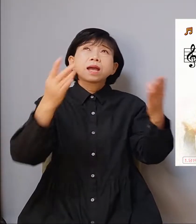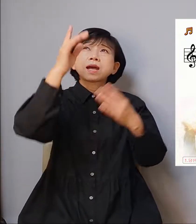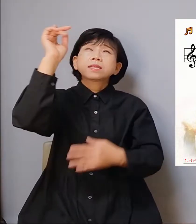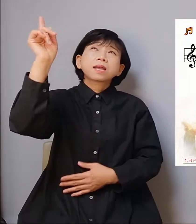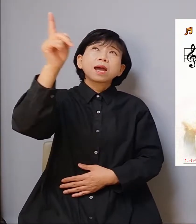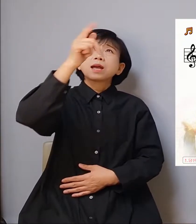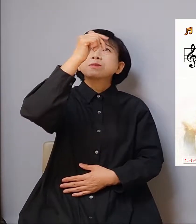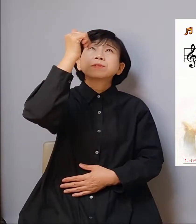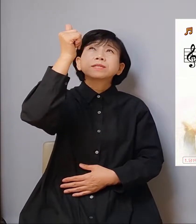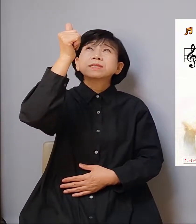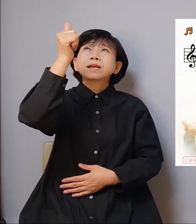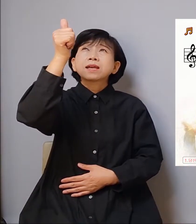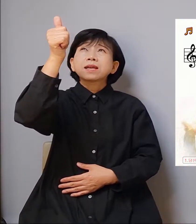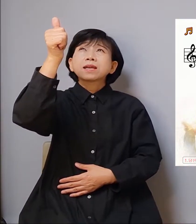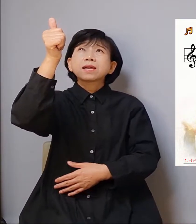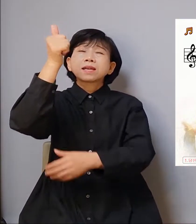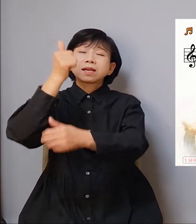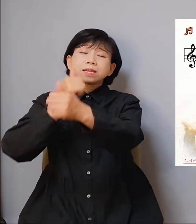호산나